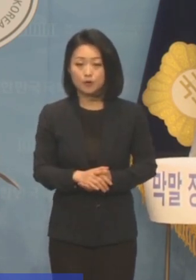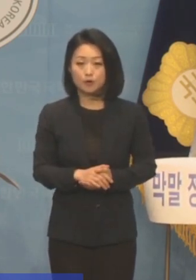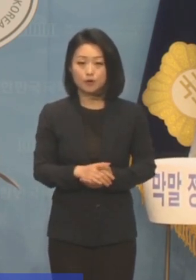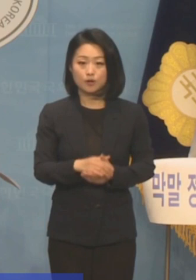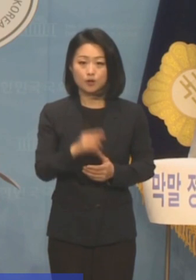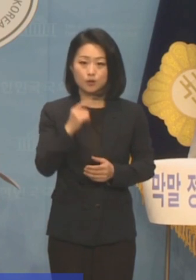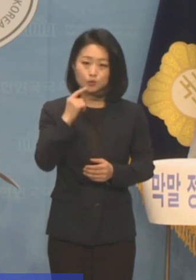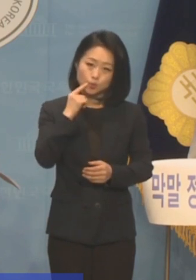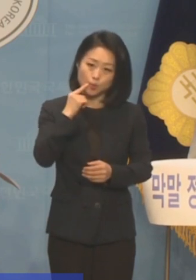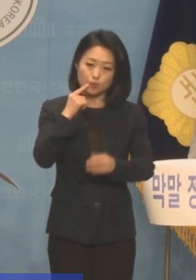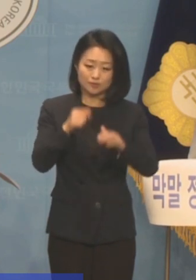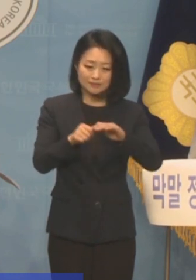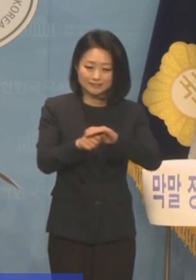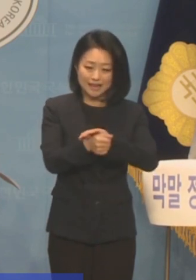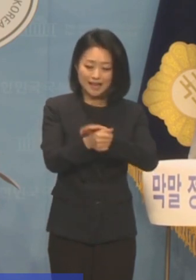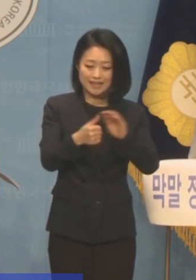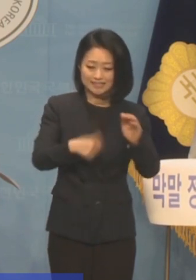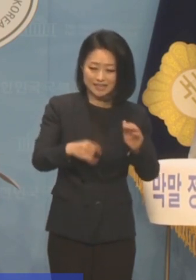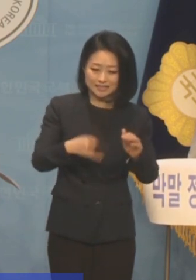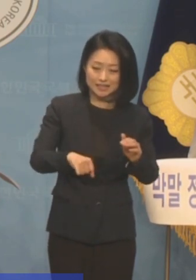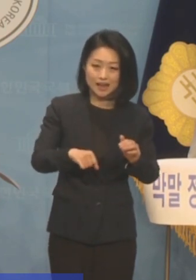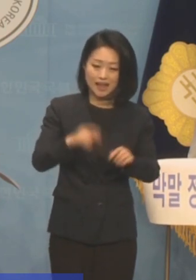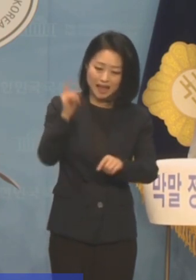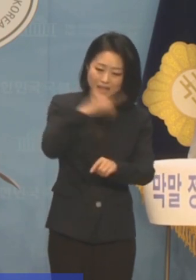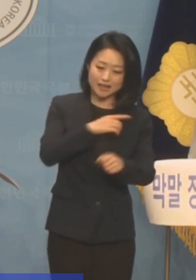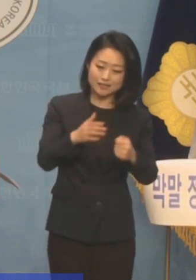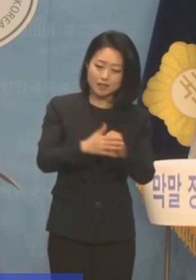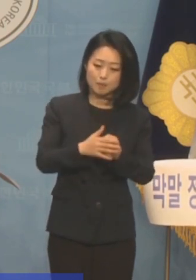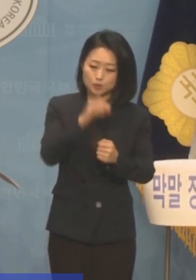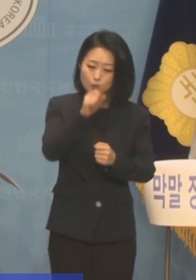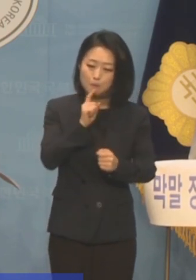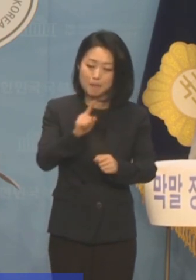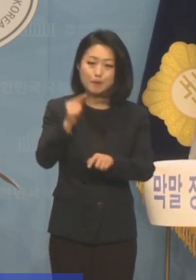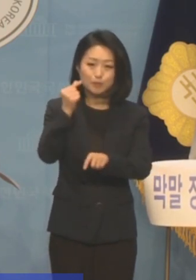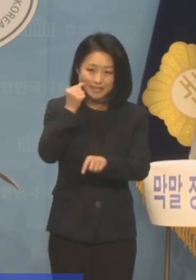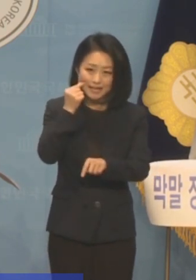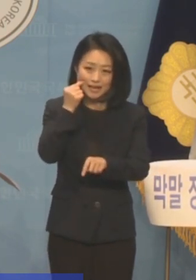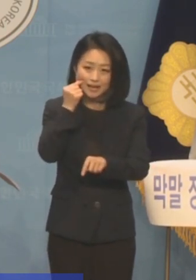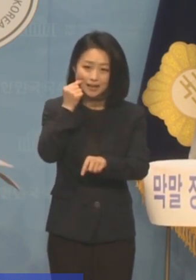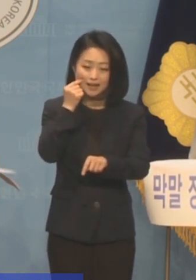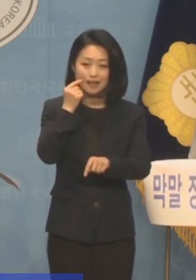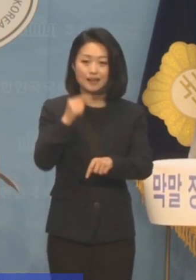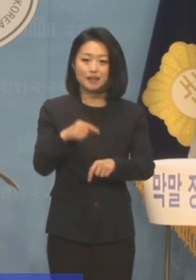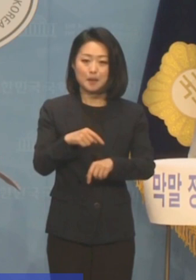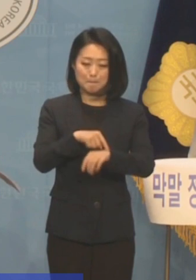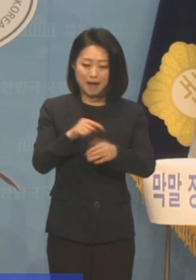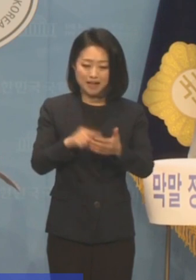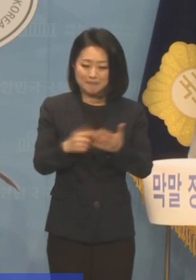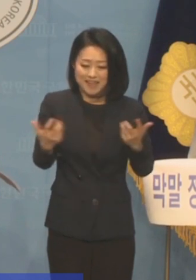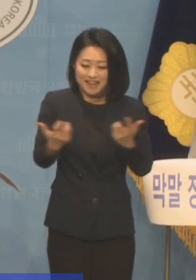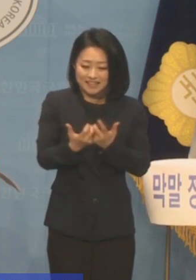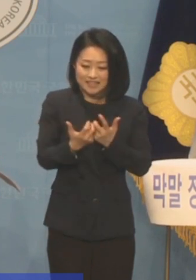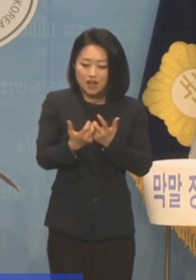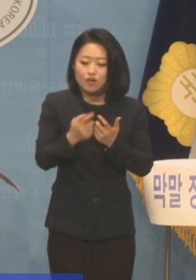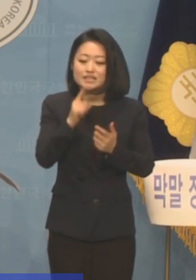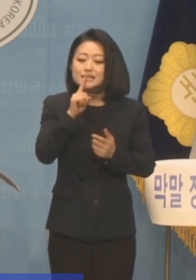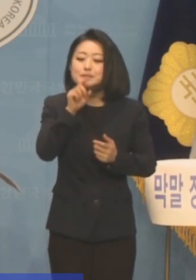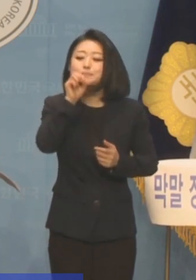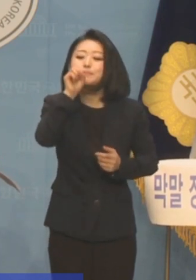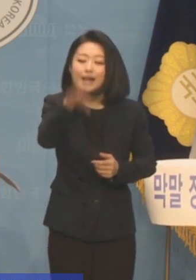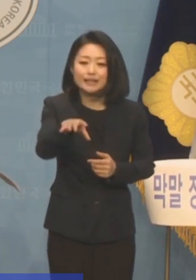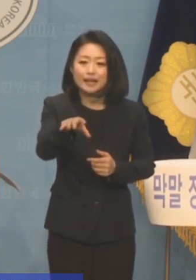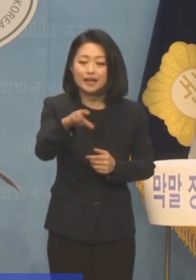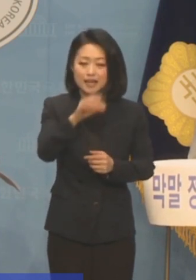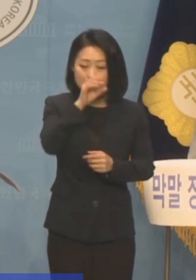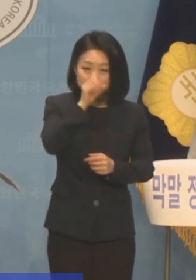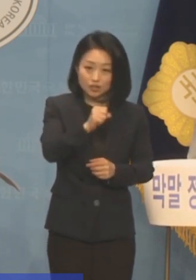독사의 자식들아 너희는 악하니 어떻게 선한 말을 할 수 있느냐이는 마음에 가득한 것을 입으로 말함이니라 선한 사람은 그